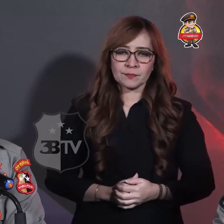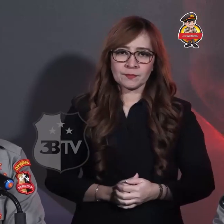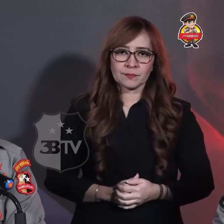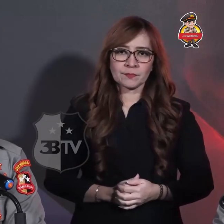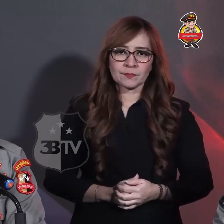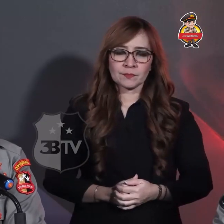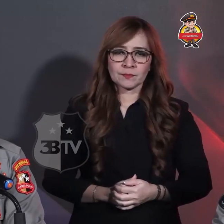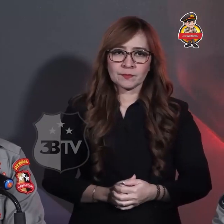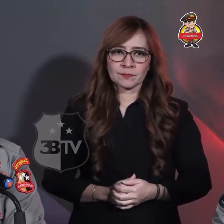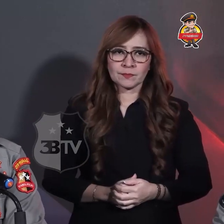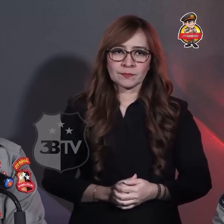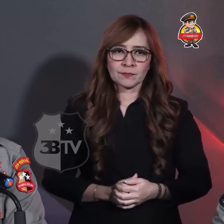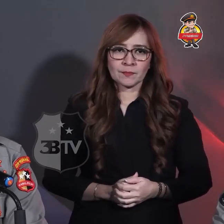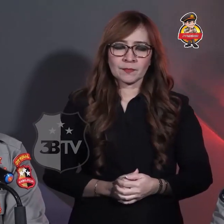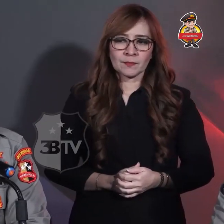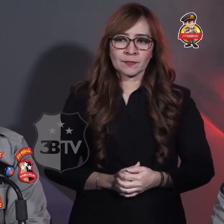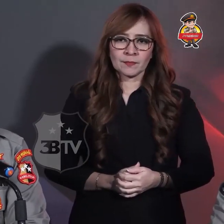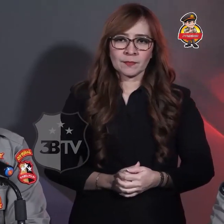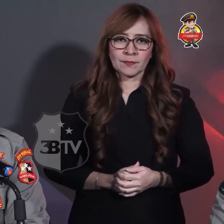sampaikan